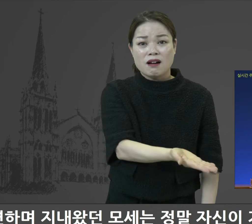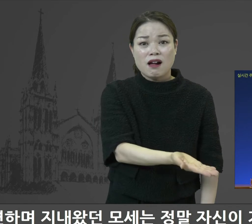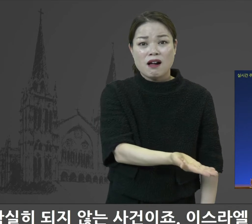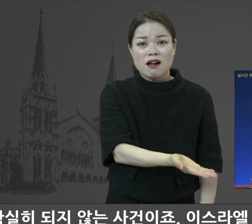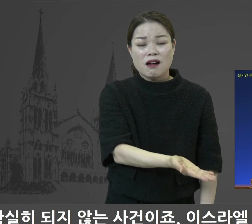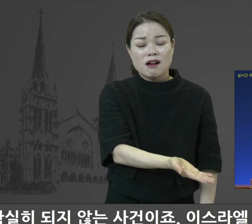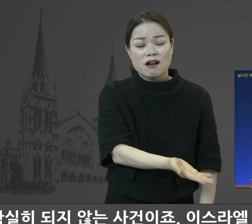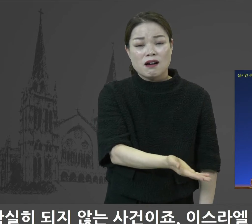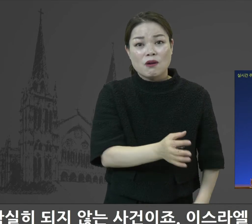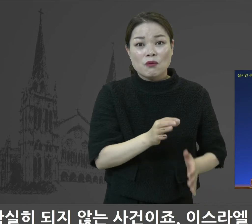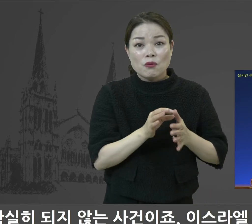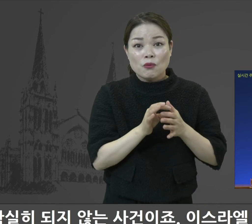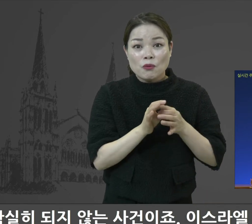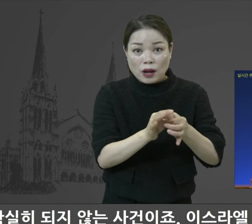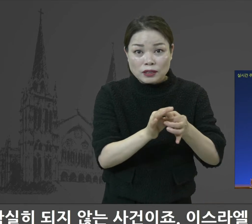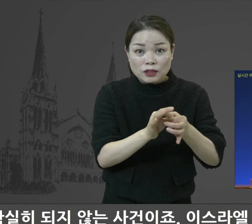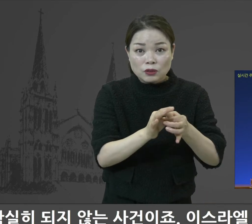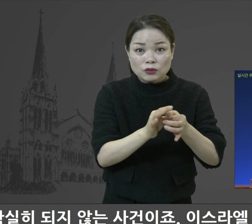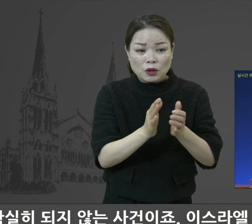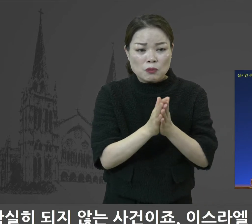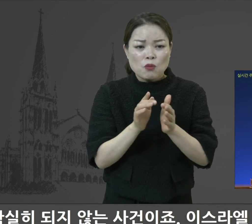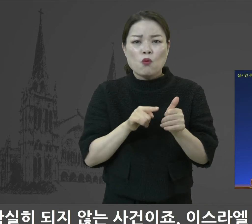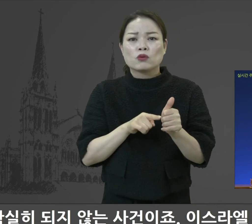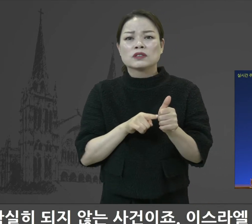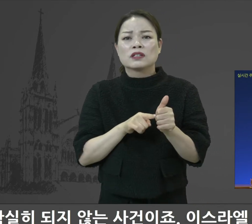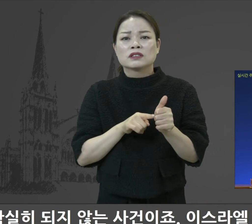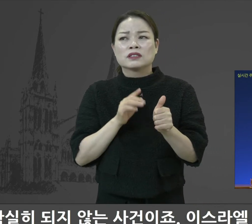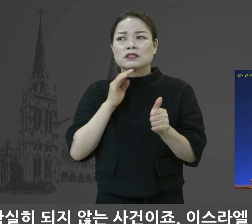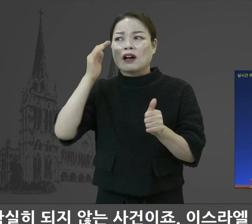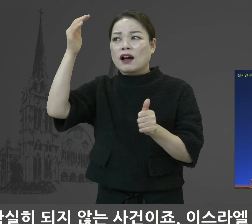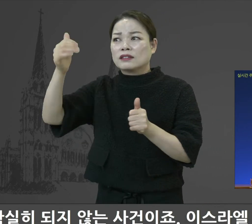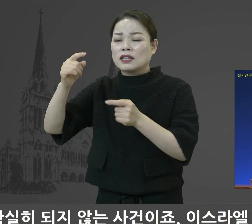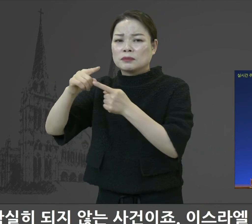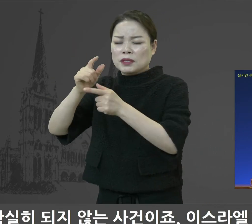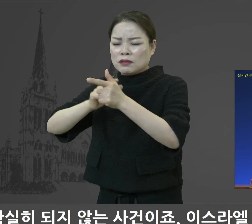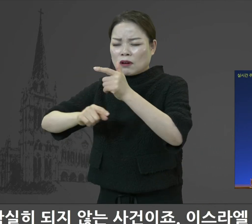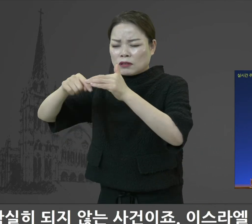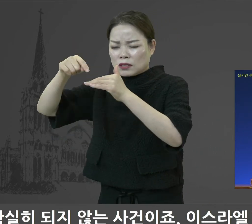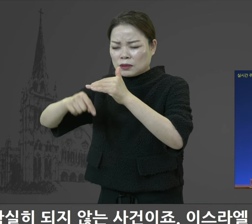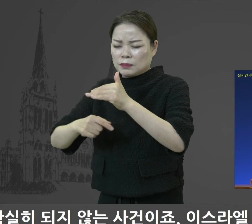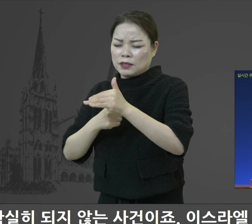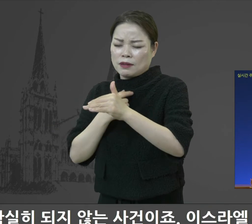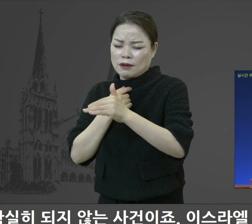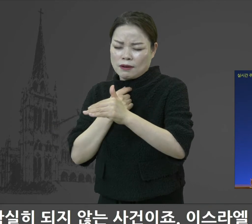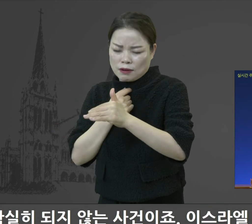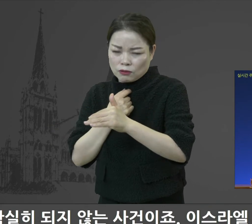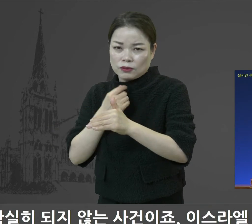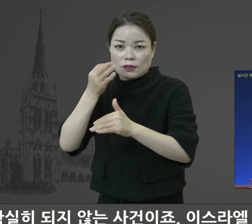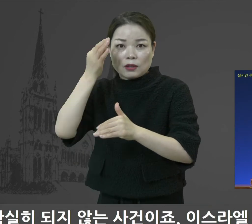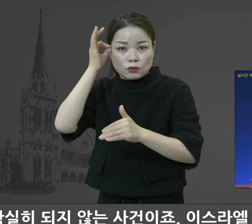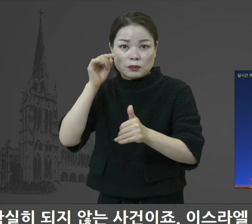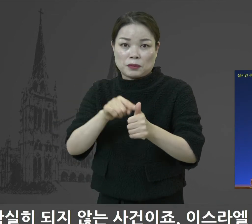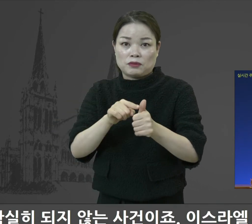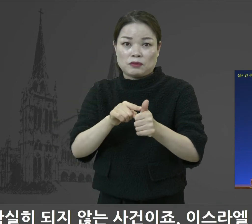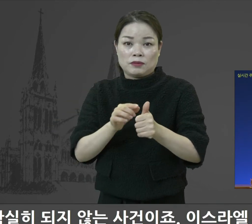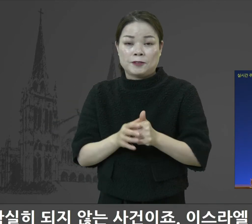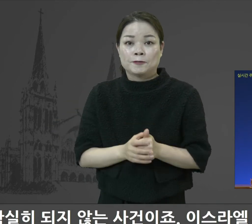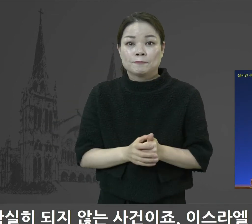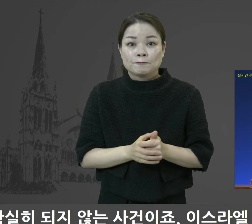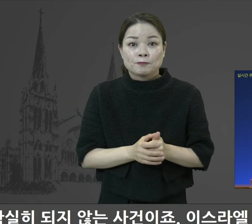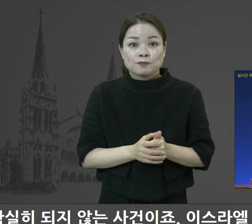이러한 관계 속에서 모세는 정말 하나님에 대해서 더 깊이 알고 싶었던 것으로 보입니다. 사랑하는